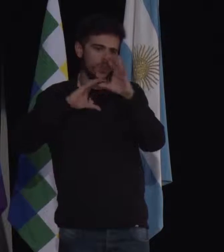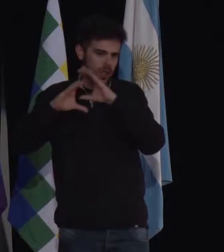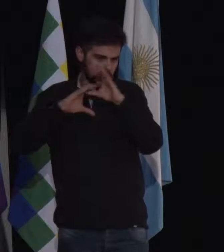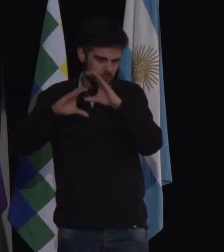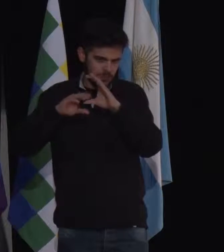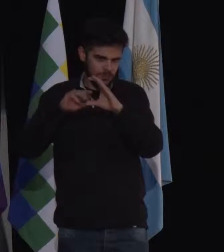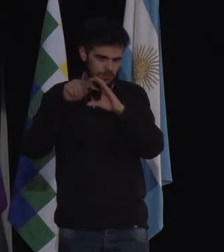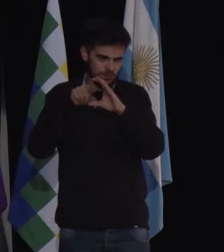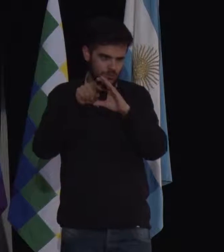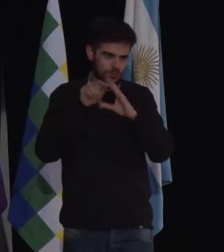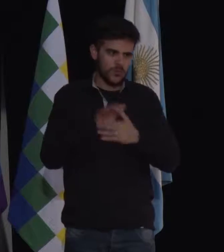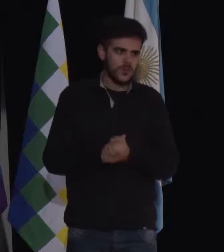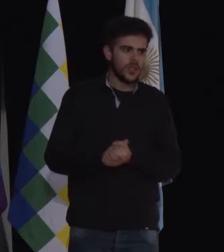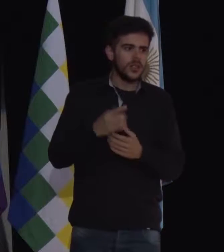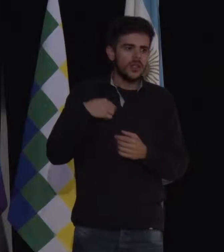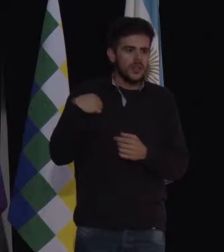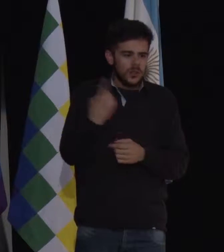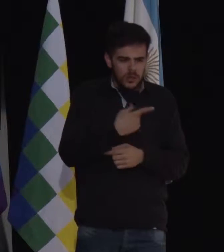Evidentemente tenemos que